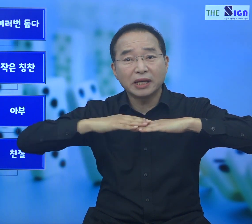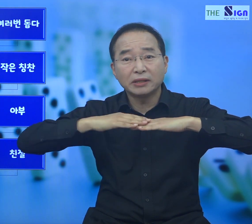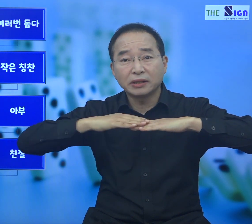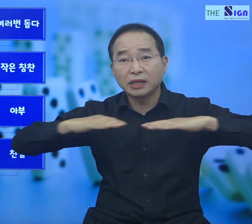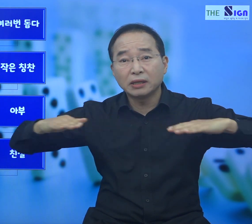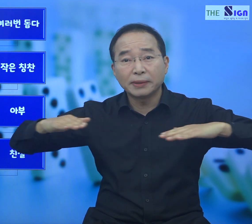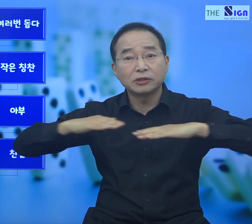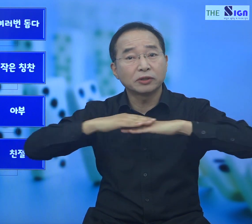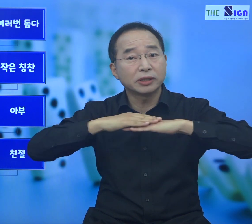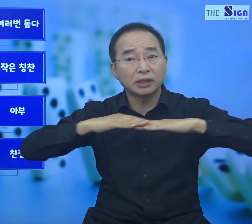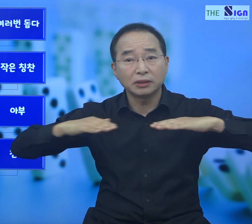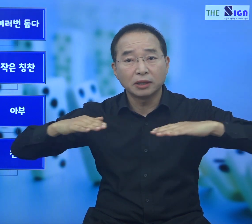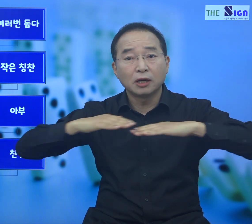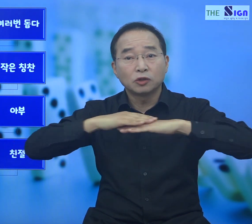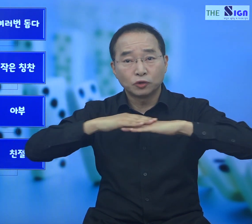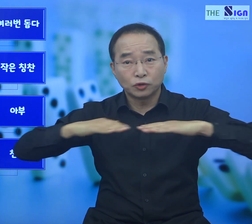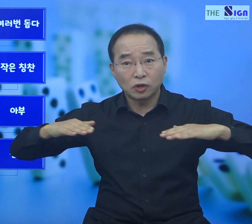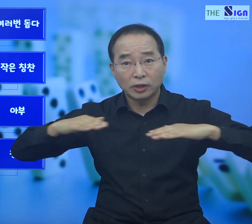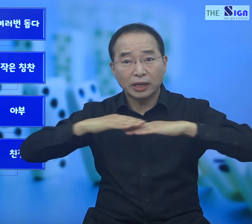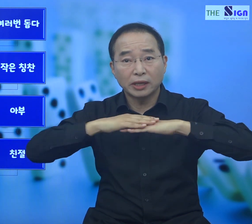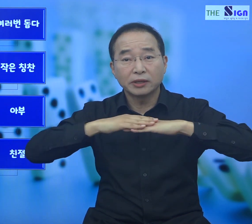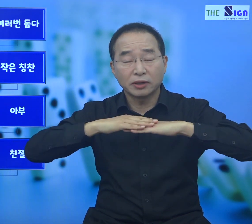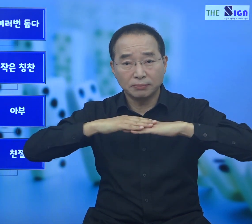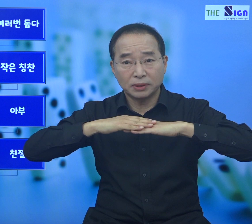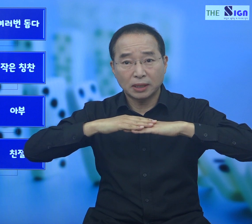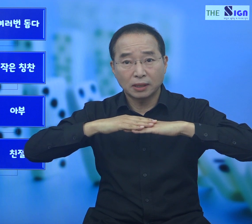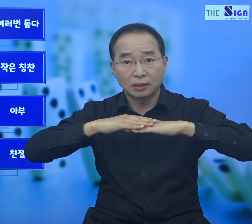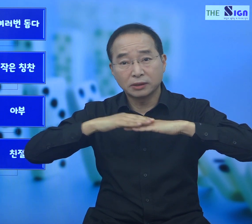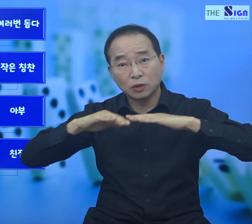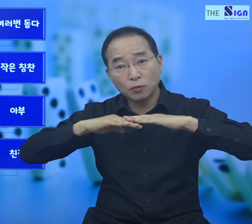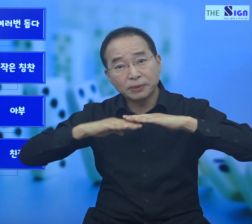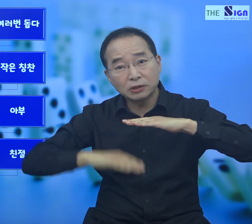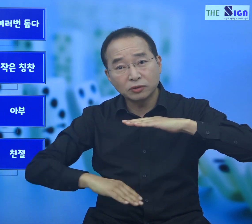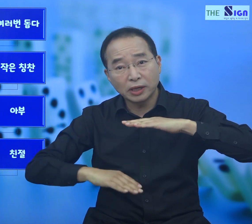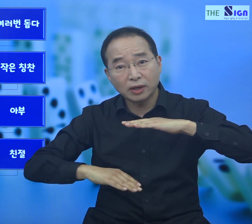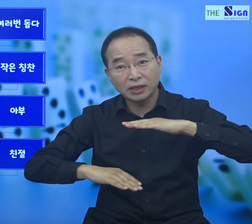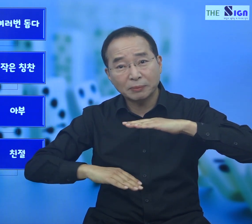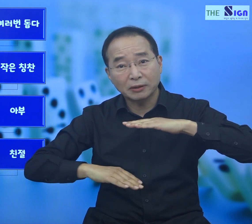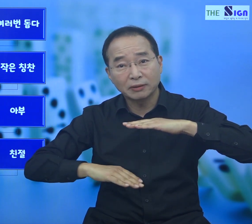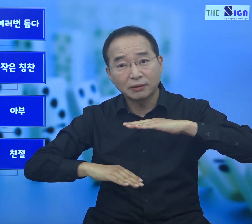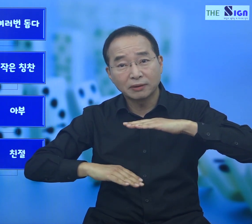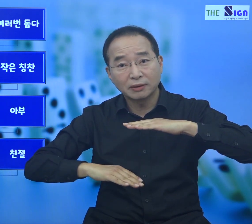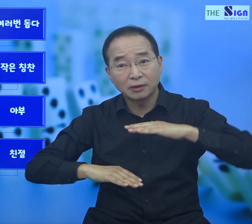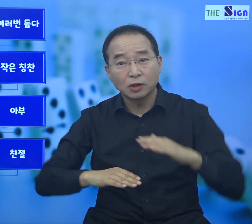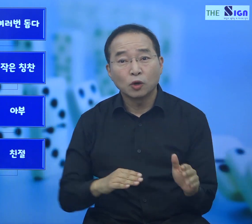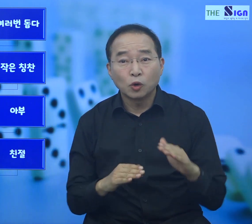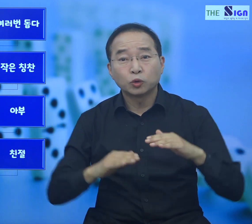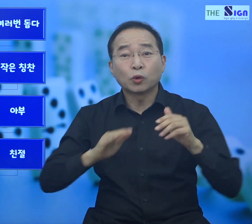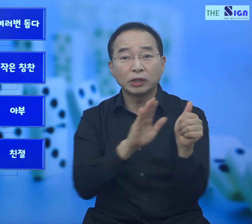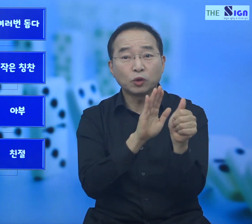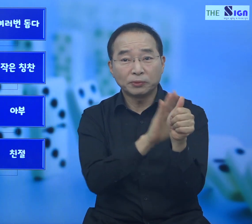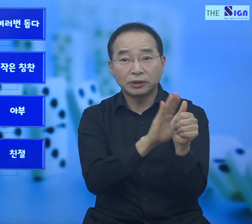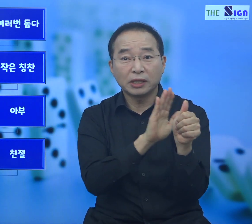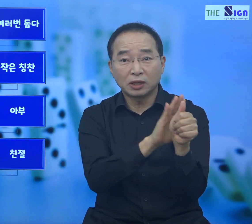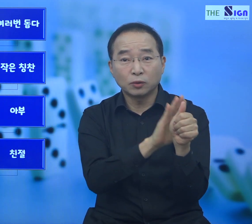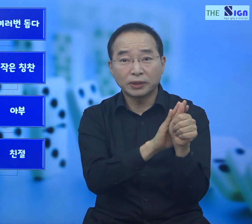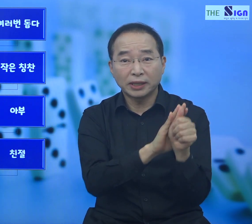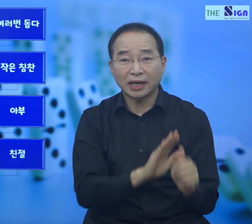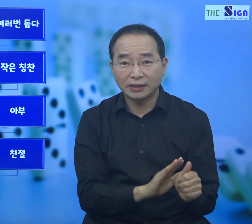있는 게 일반적인 수어의 형입니다. 그런데 이 밑으로 내려간다면, 돕긴 돕는데 이렇게 돕는 게 약간